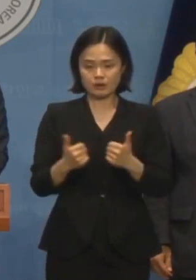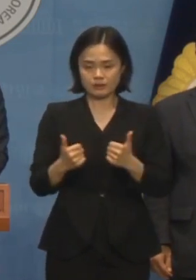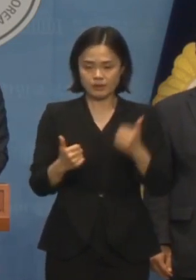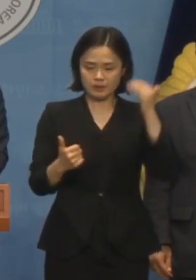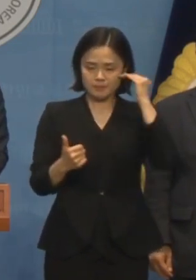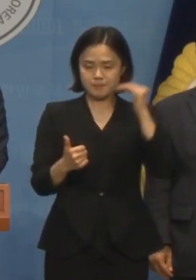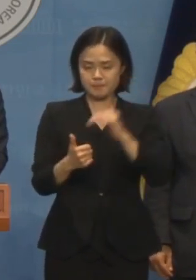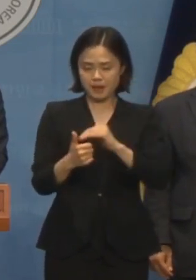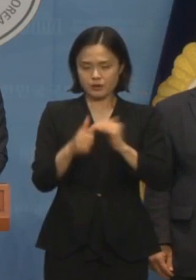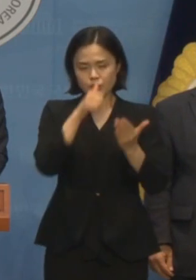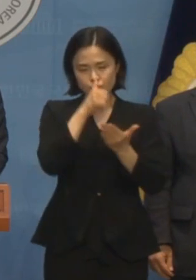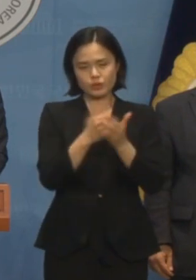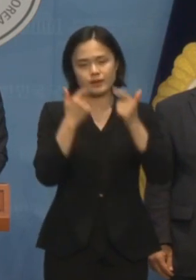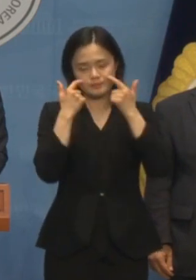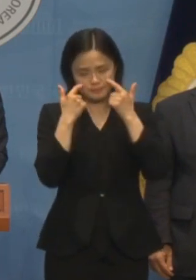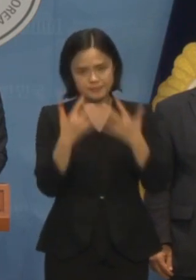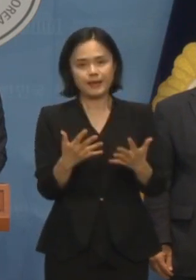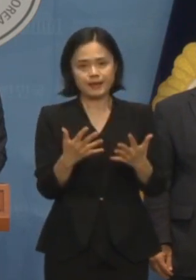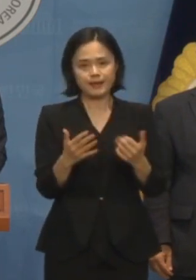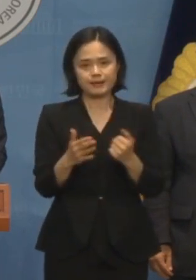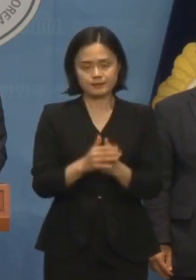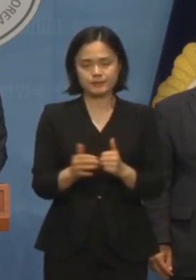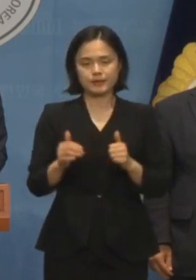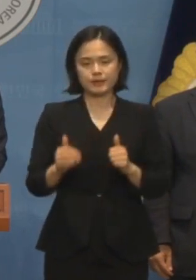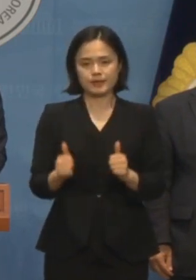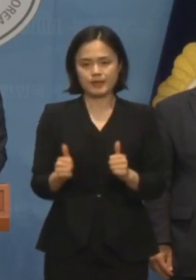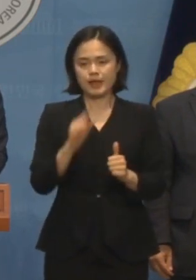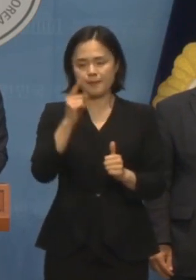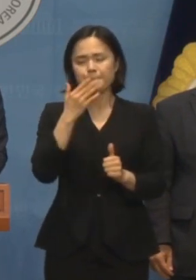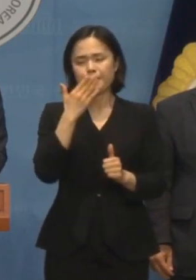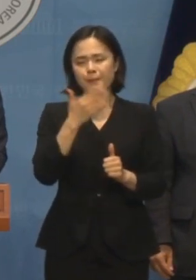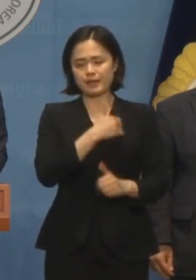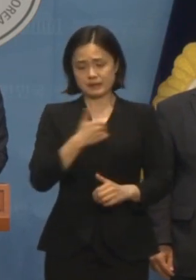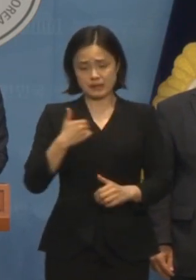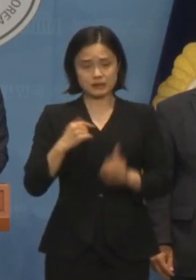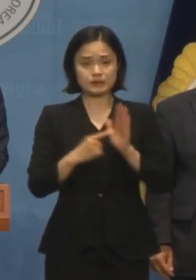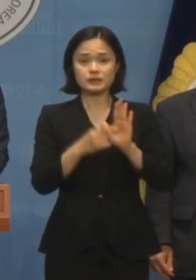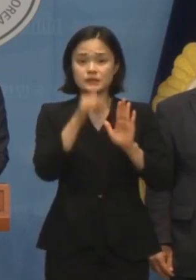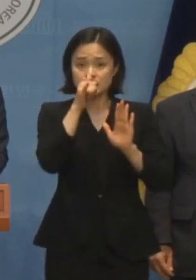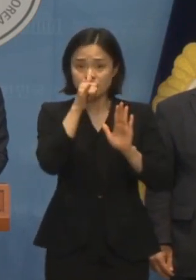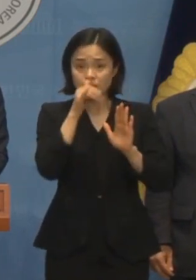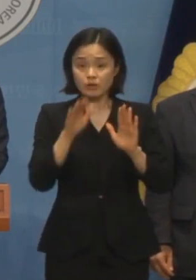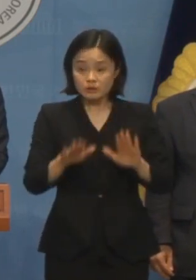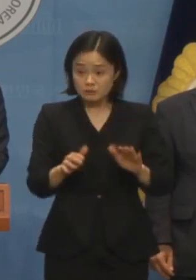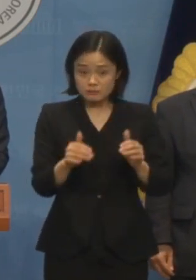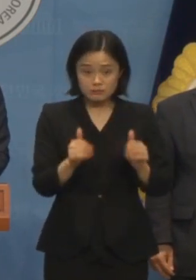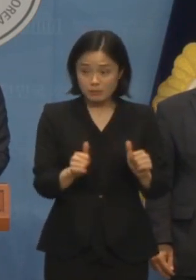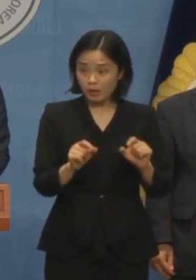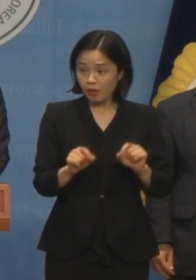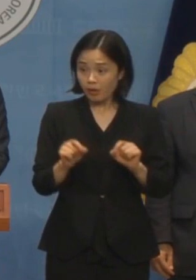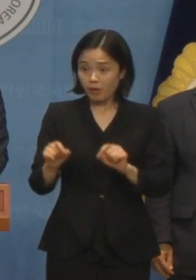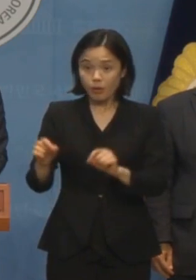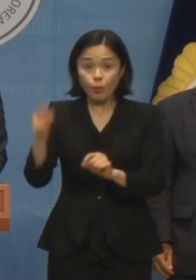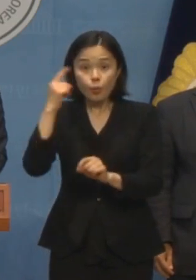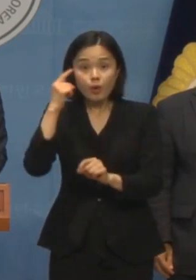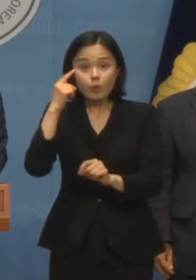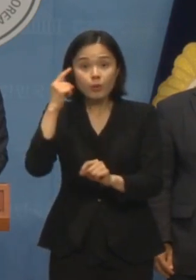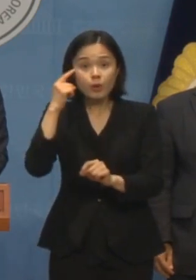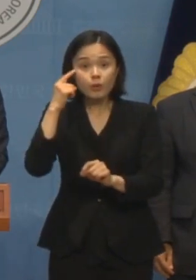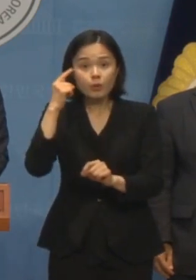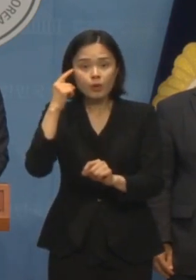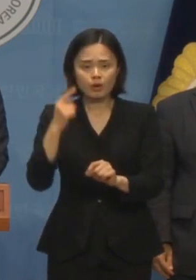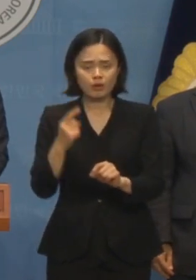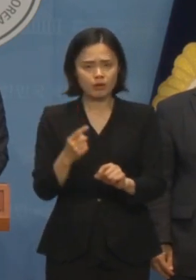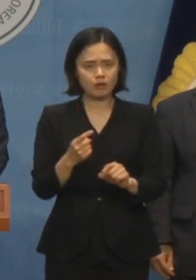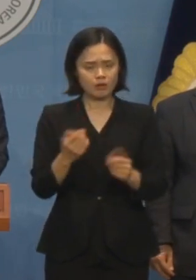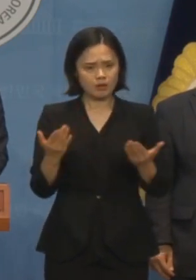입증됐다며 혐의 입증에 자신을 보였기에 현재 재판 지연은 도저히 이해할 수 없는